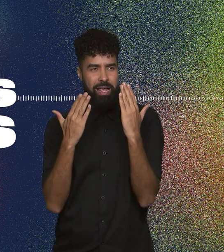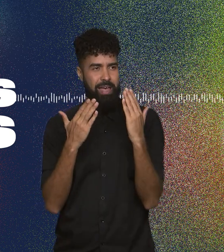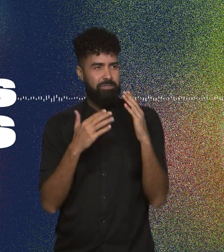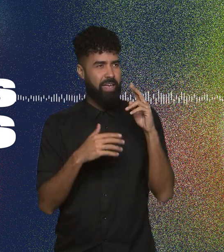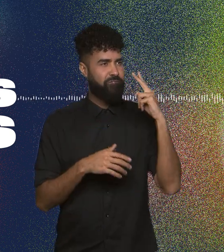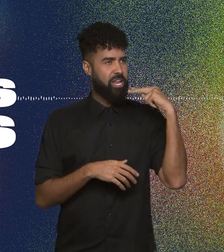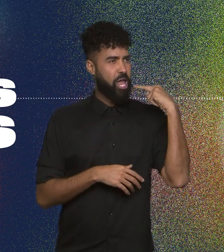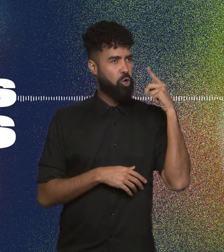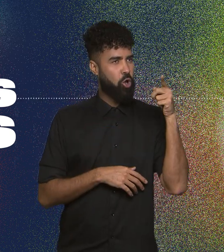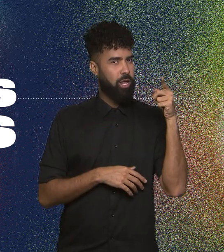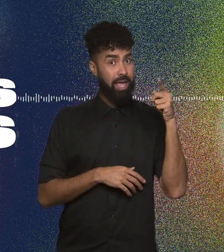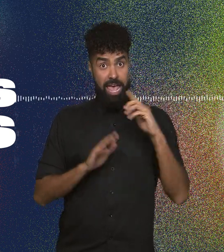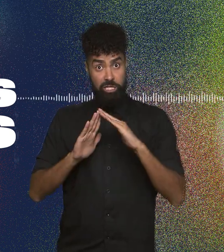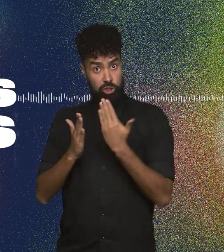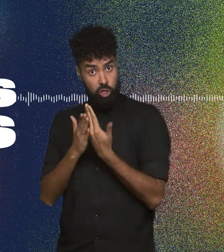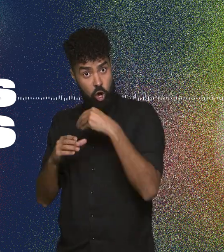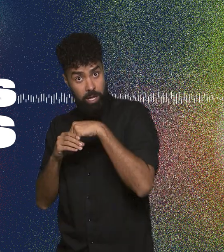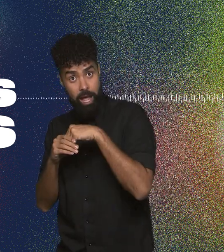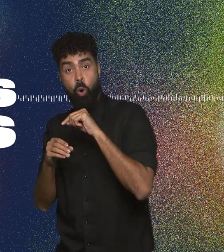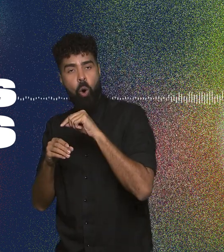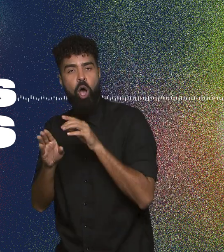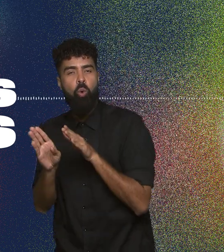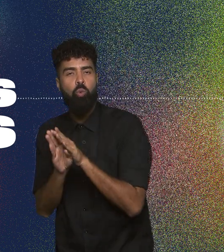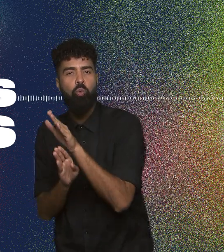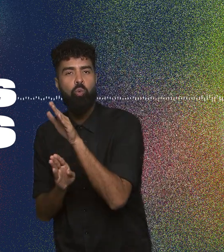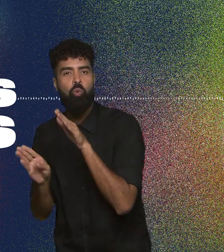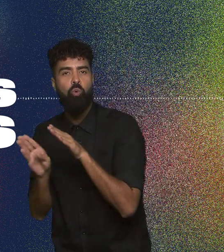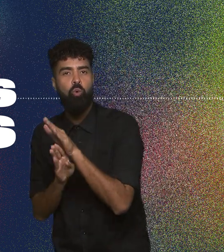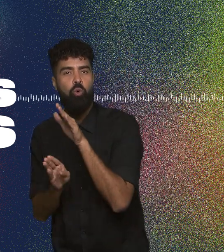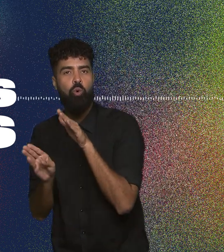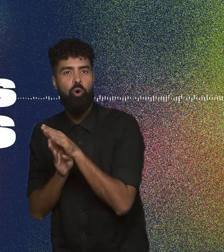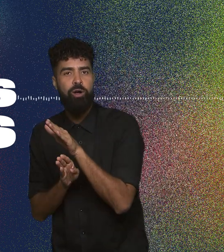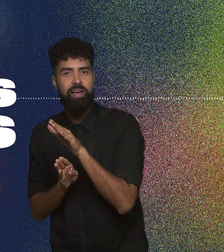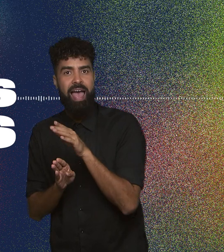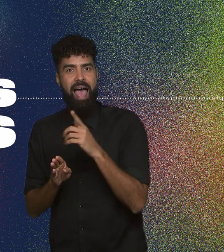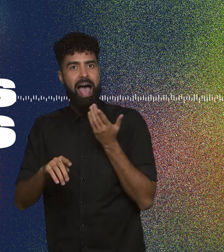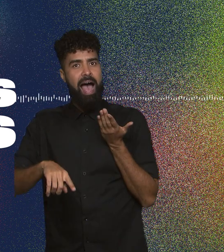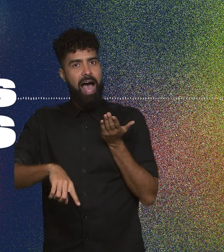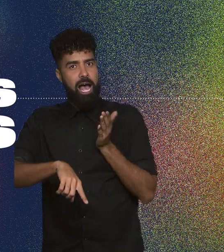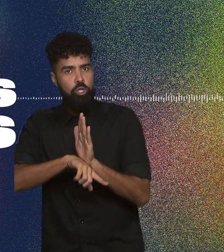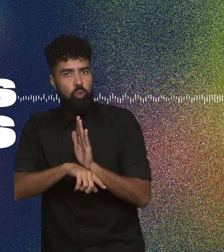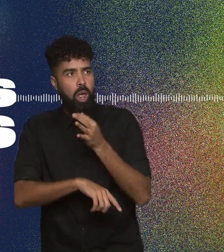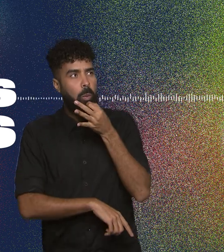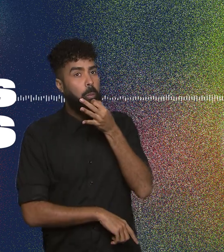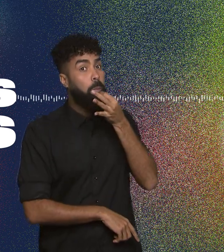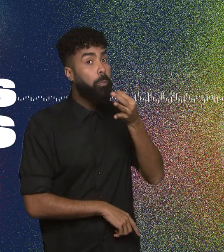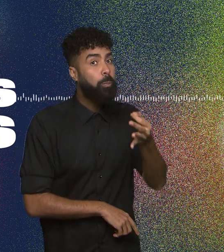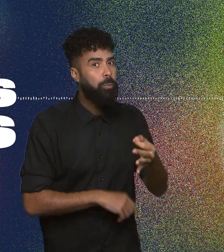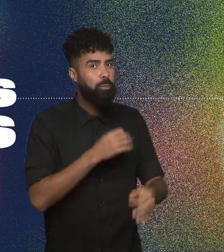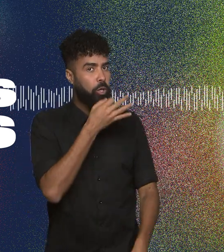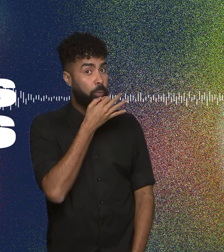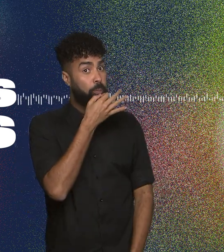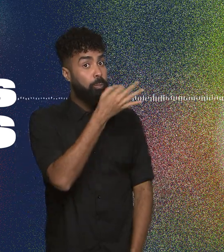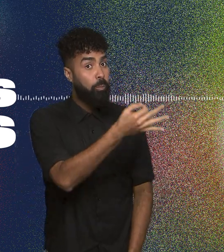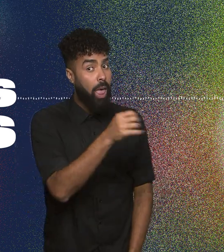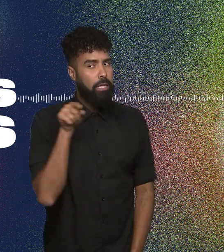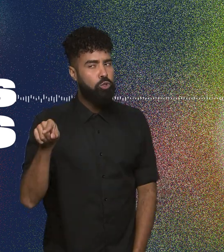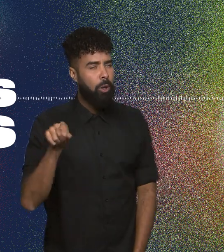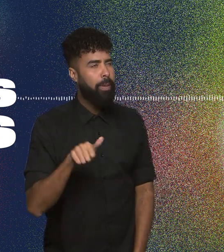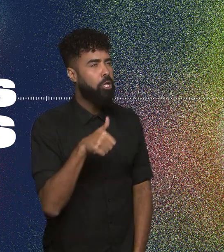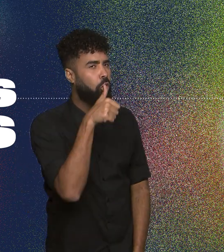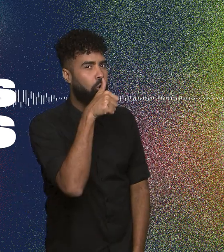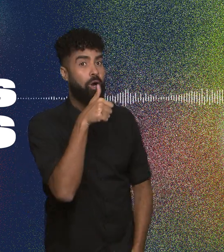seriam conselheiras. Elas ajudam a decidir o que é melhor para a cidade. Elas fazem isso criando